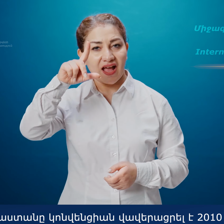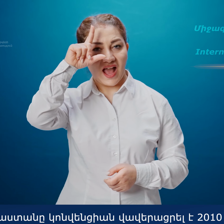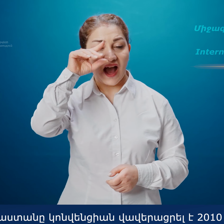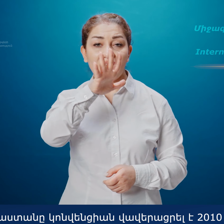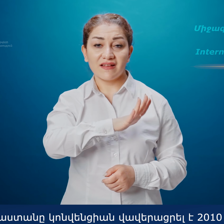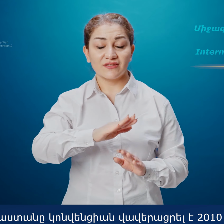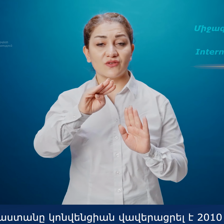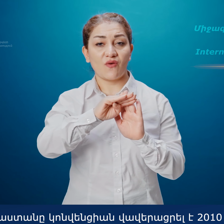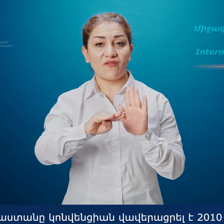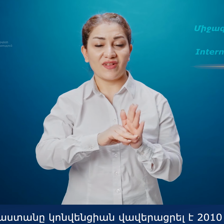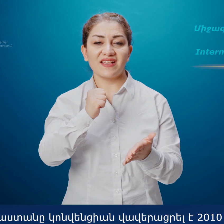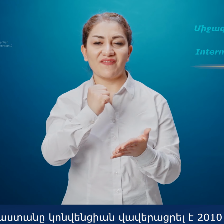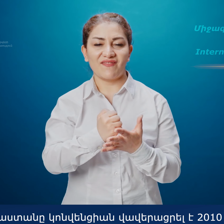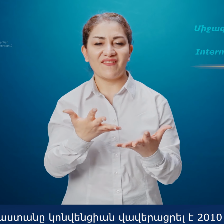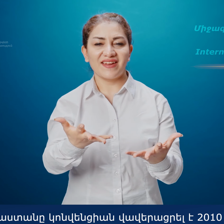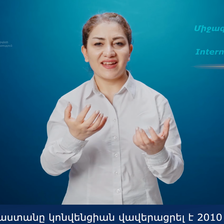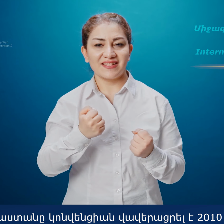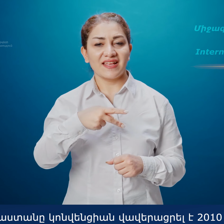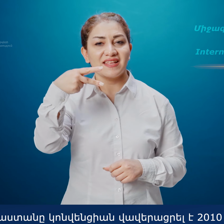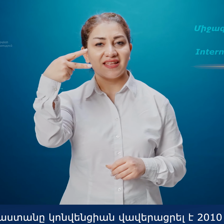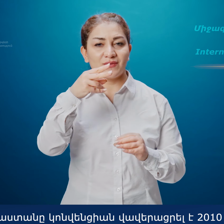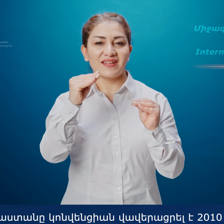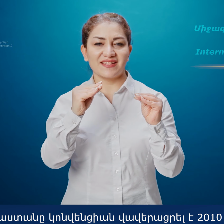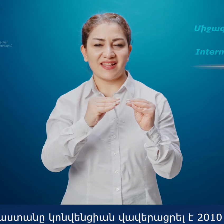Հայաստանը կոնվենցիան վավերացրել է 2010 թվականին։